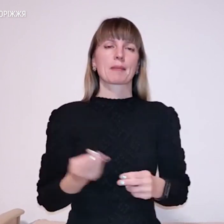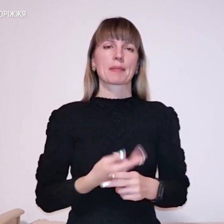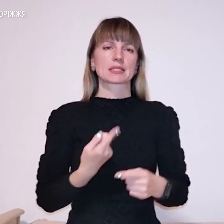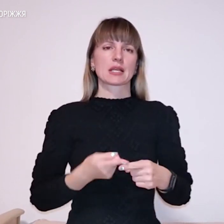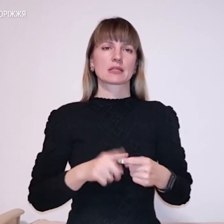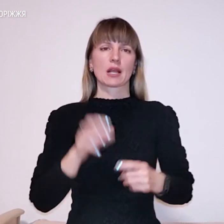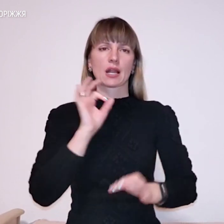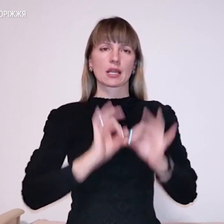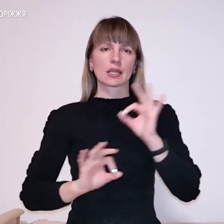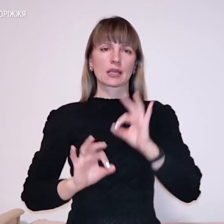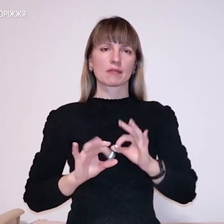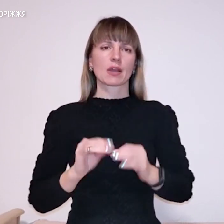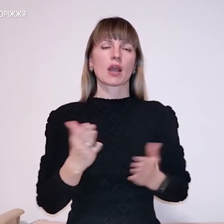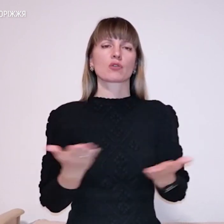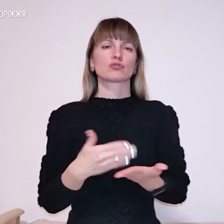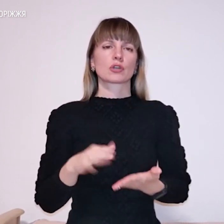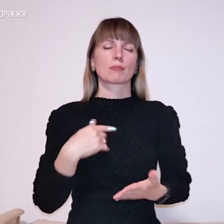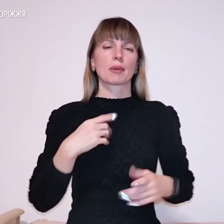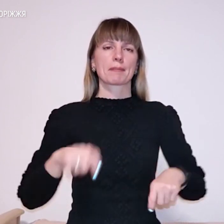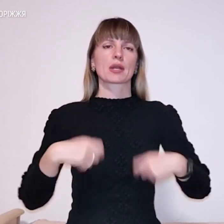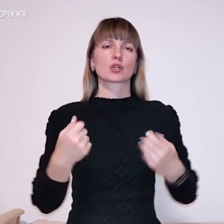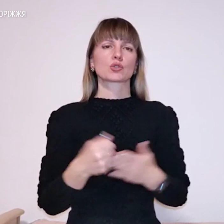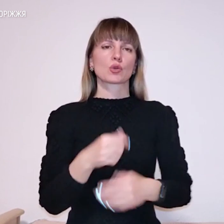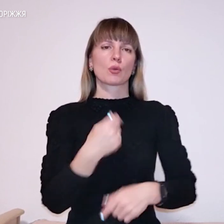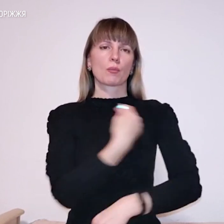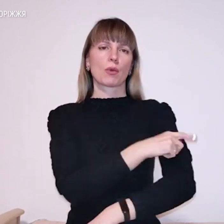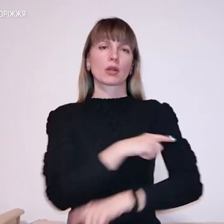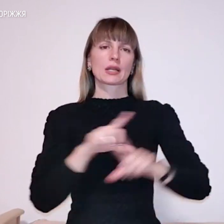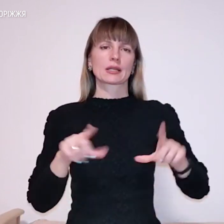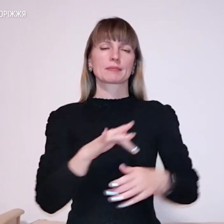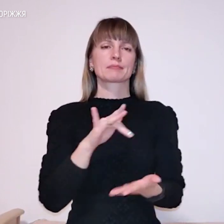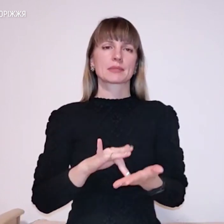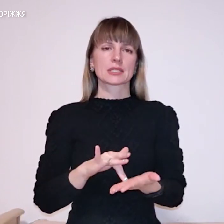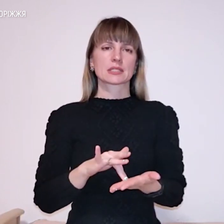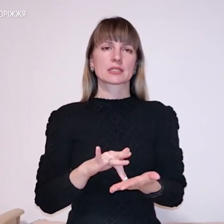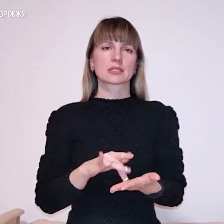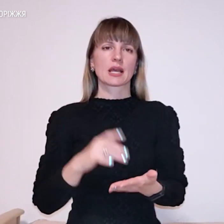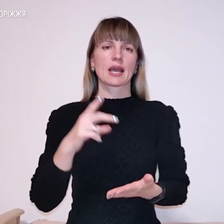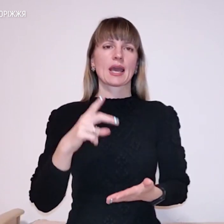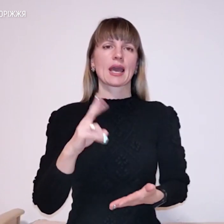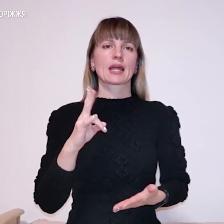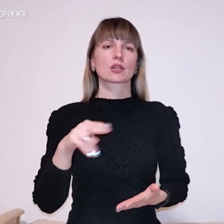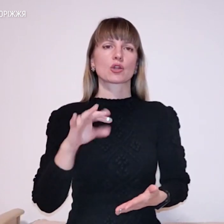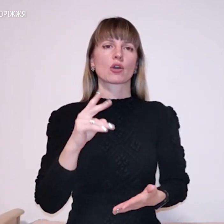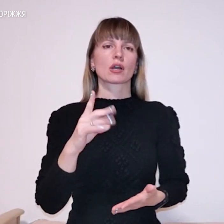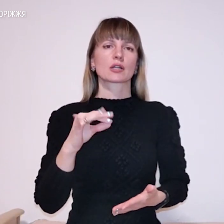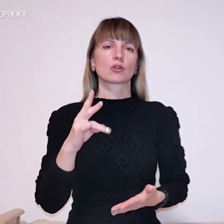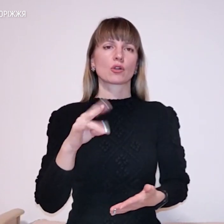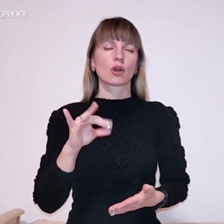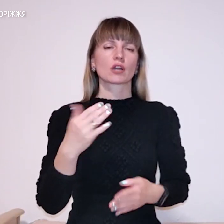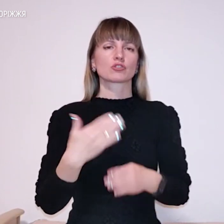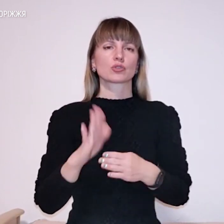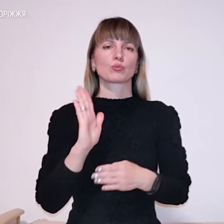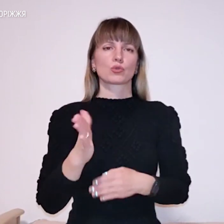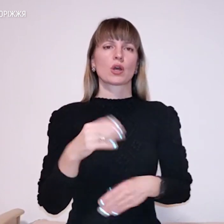ліків. Якусь частину ми передамо до поліклінік міста, зокрема ендокринологам, а частину будемо роздавати через